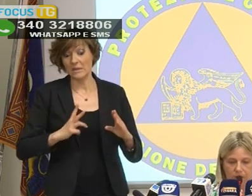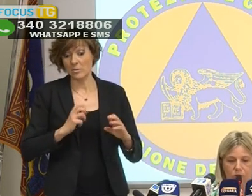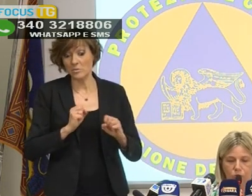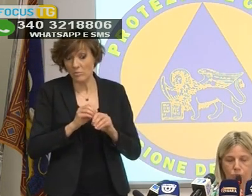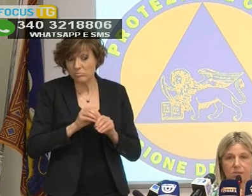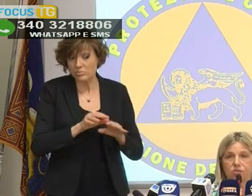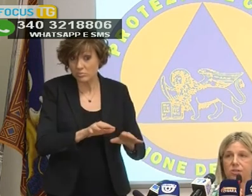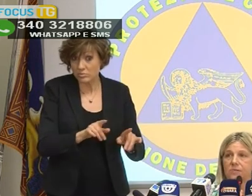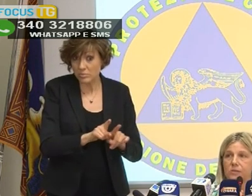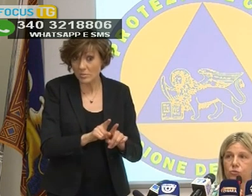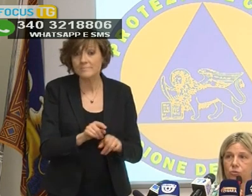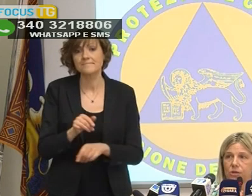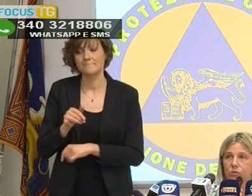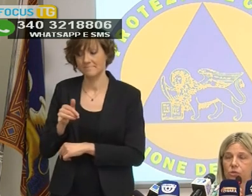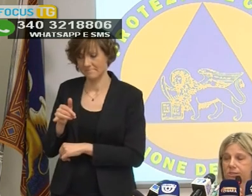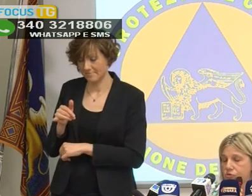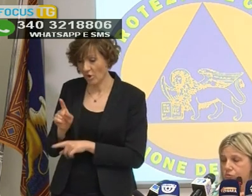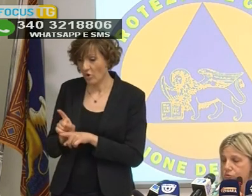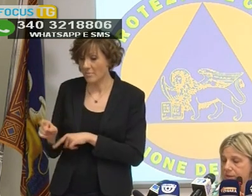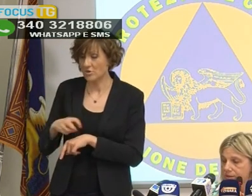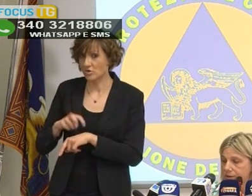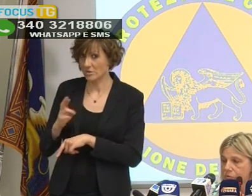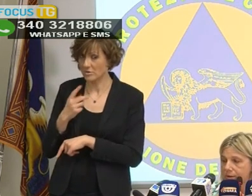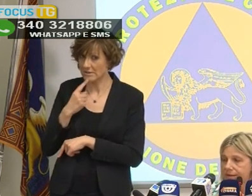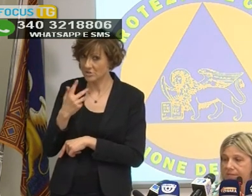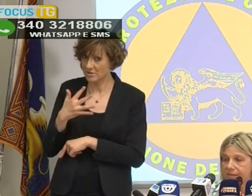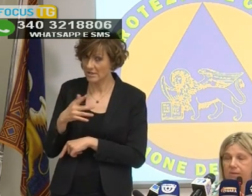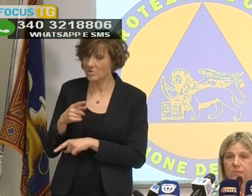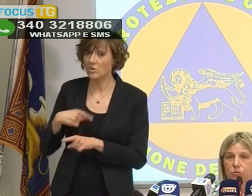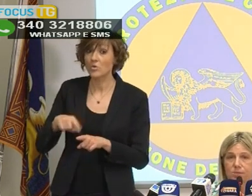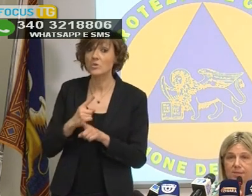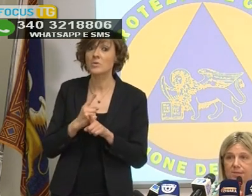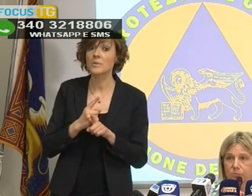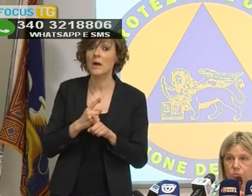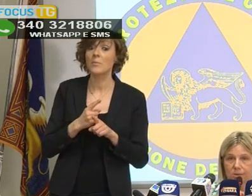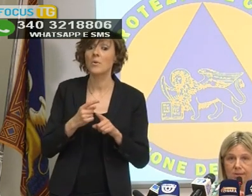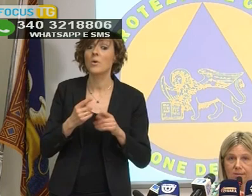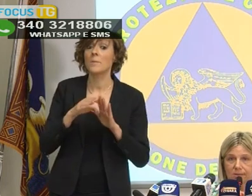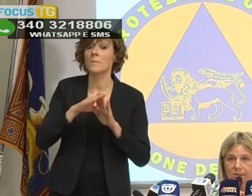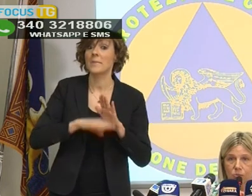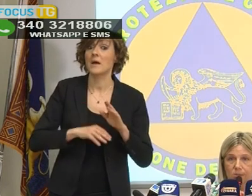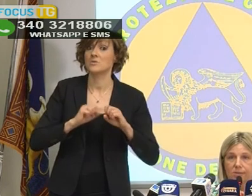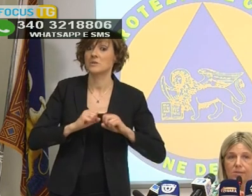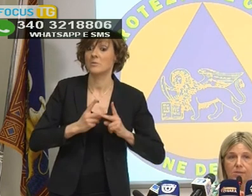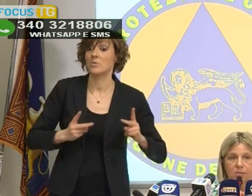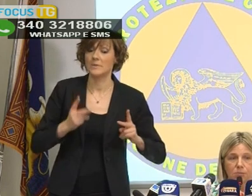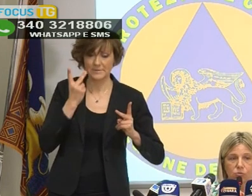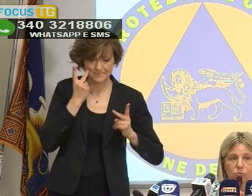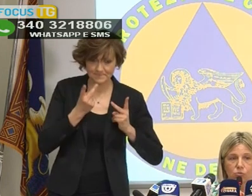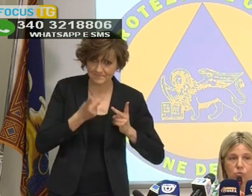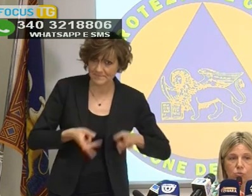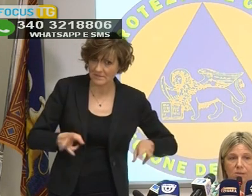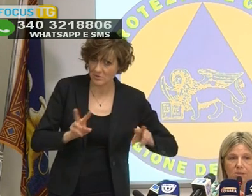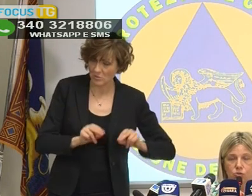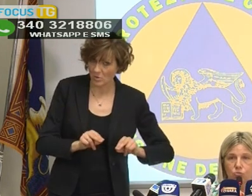che si è detto? Come diceva il dottor Rigoli, adesso noi andremo a rivedere il piano di sanità pubblica, quindi